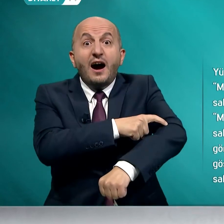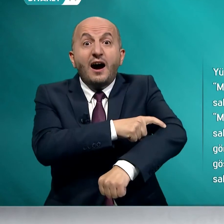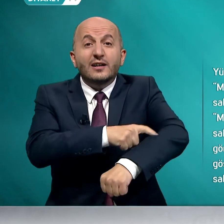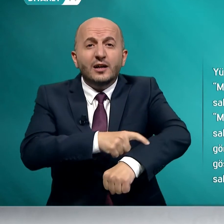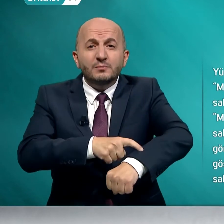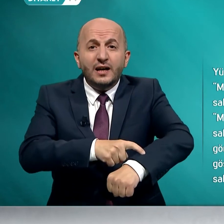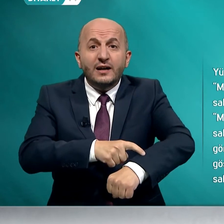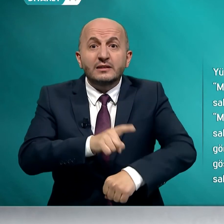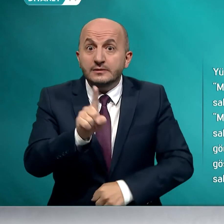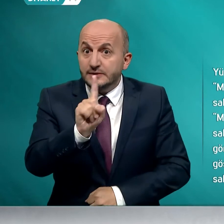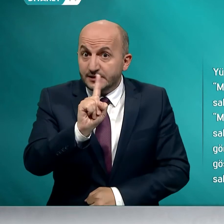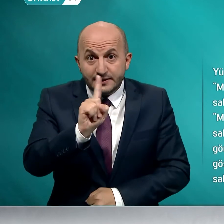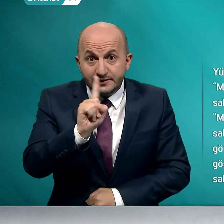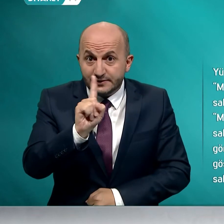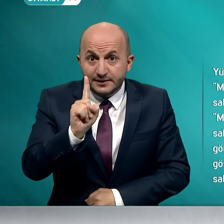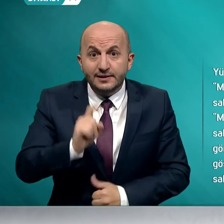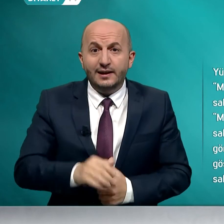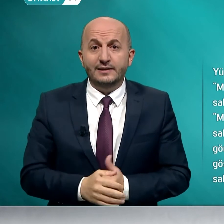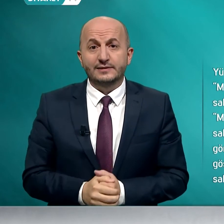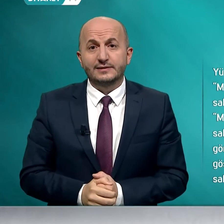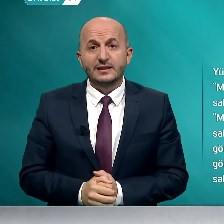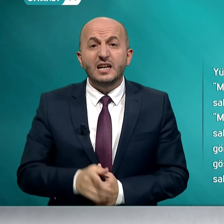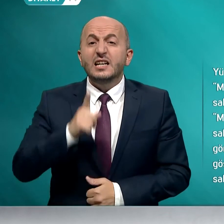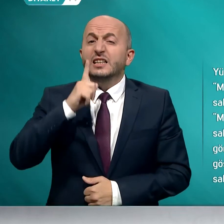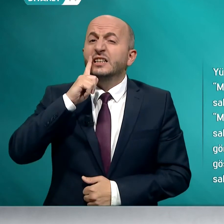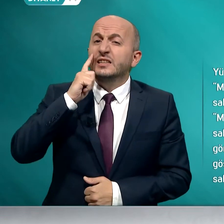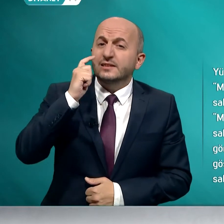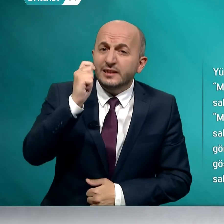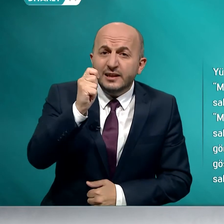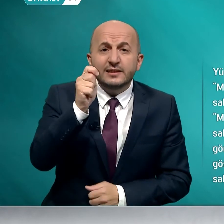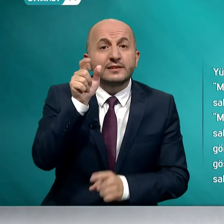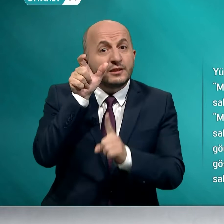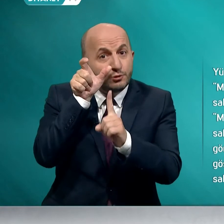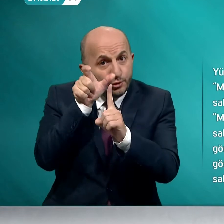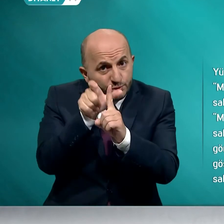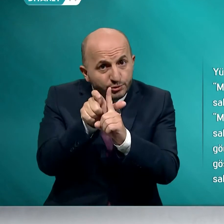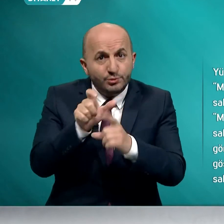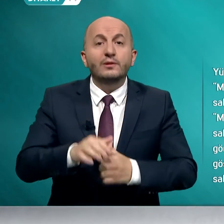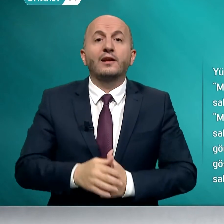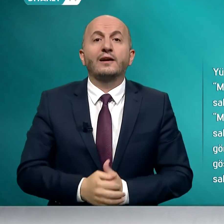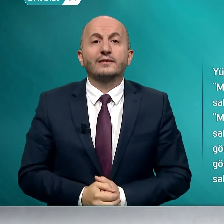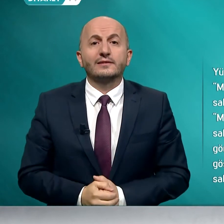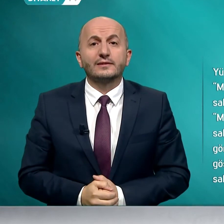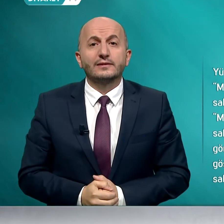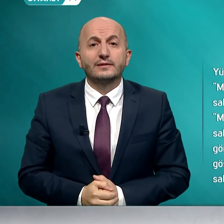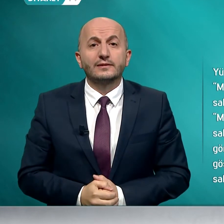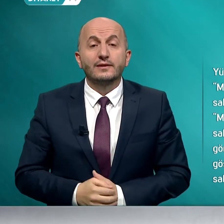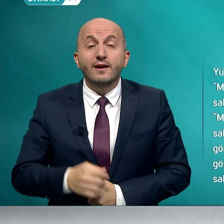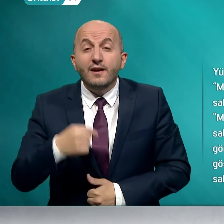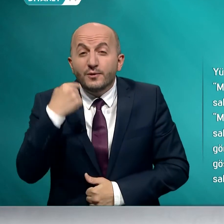gözlerini haramdan sakınsınlar, ırzlarını korusunlar.